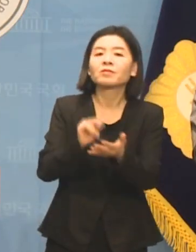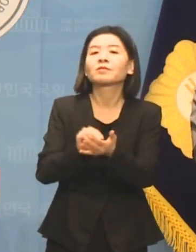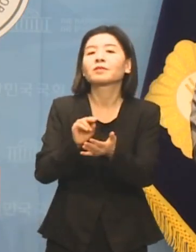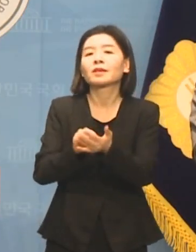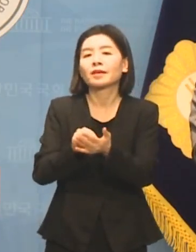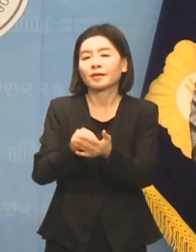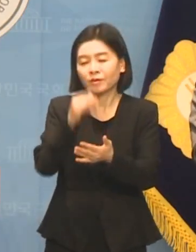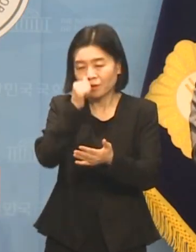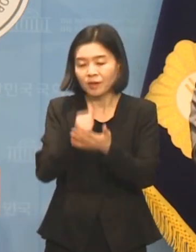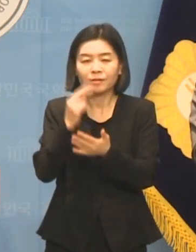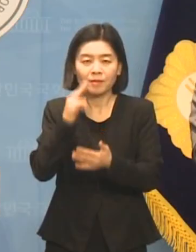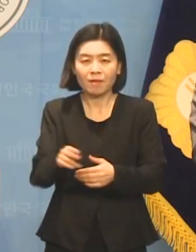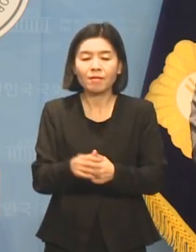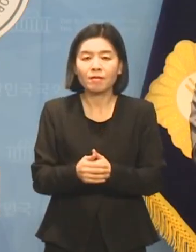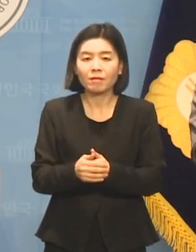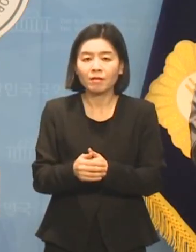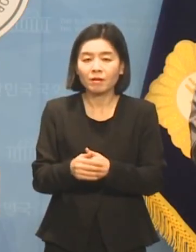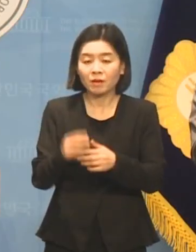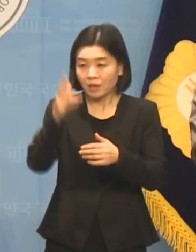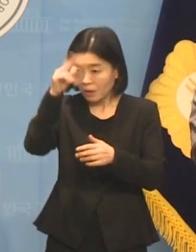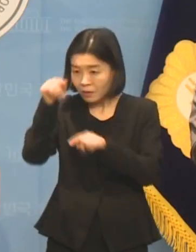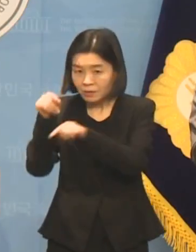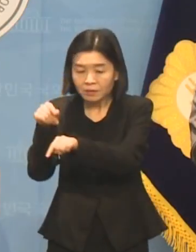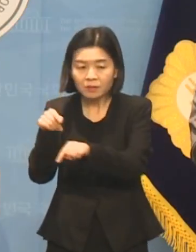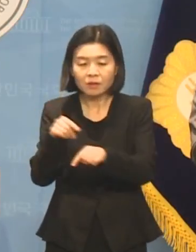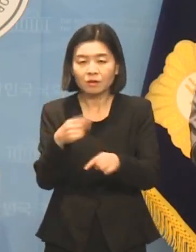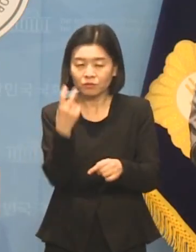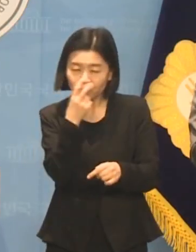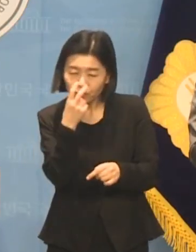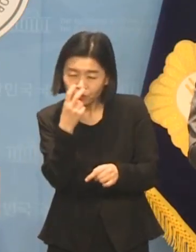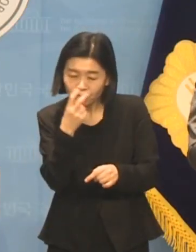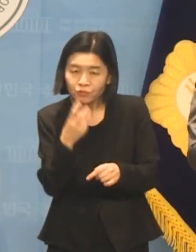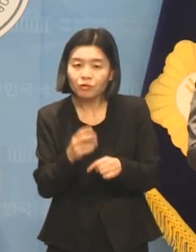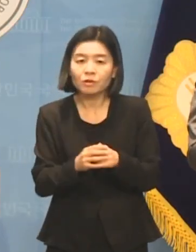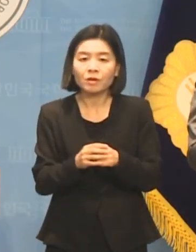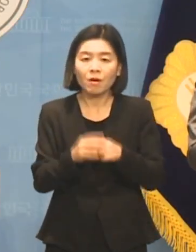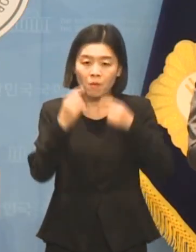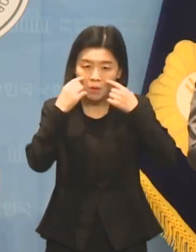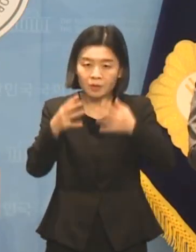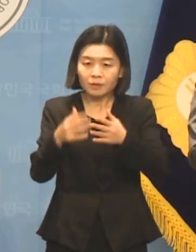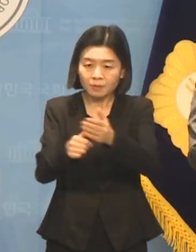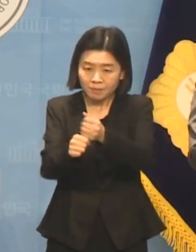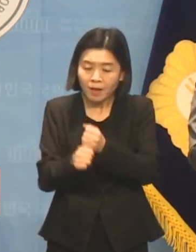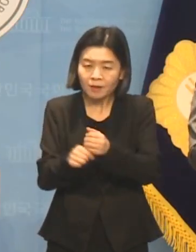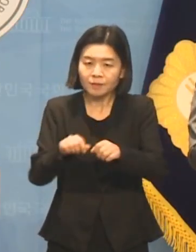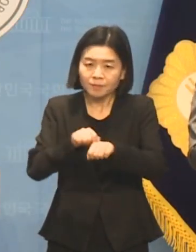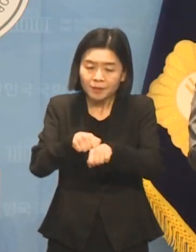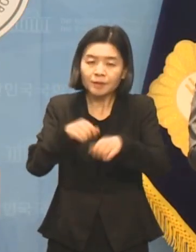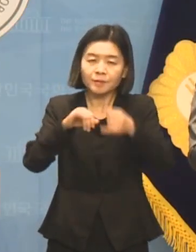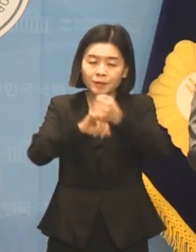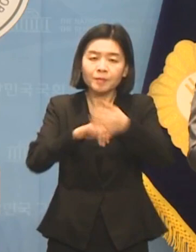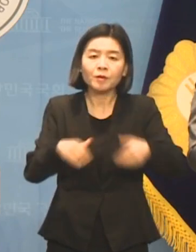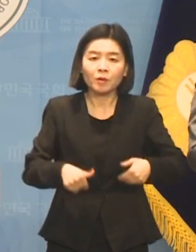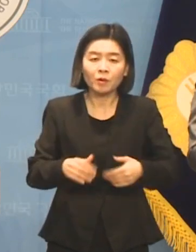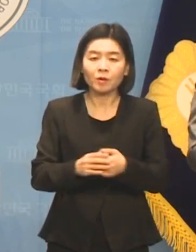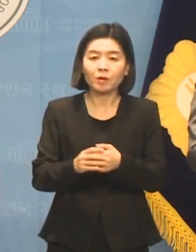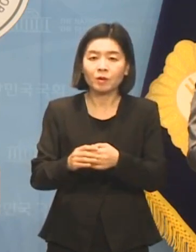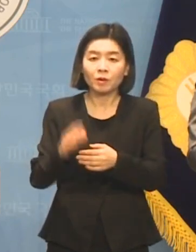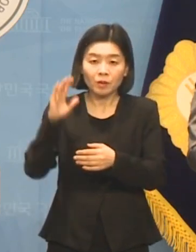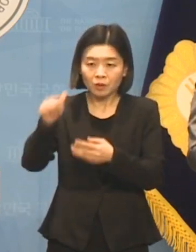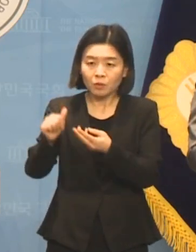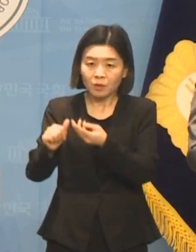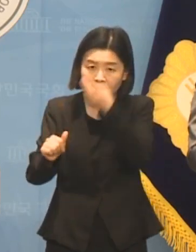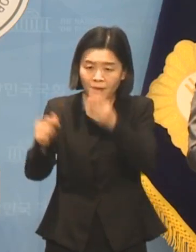경찰은 즉각 수사에 착수해 관련자들을 철저히 조사하고 강력한 법적 조치를 취해야 합니다. 탄핵 선고가 임박한